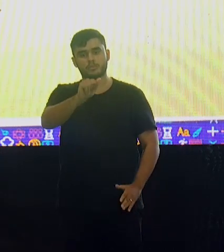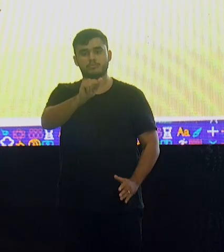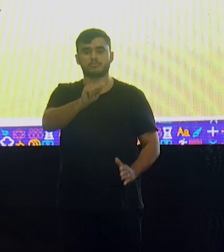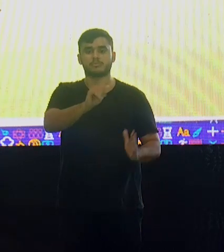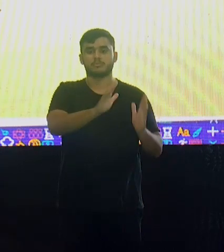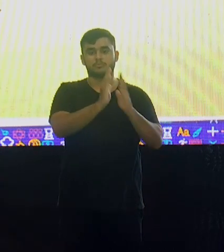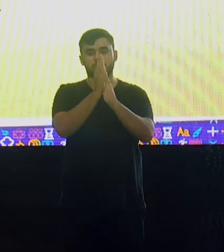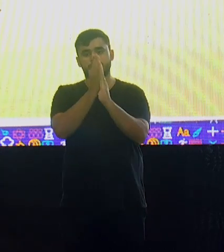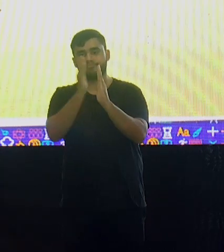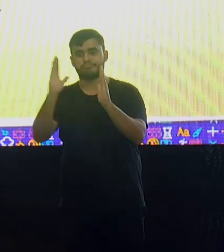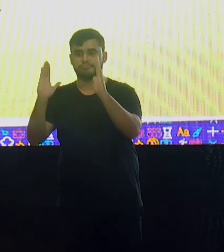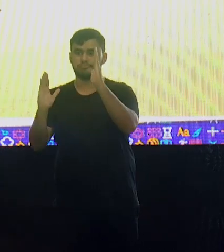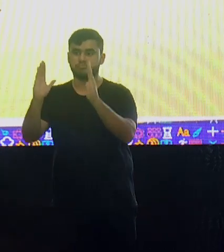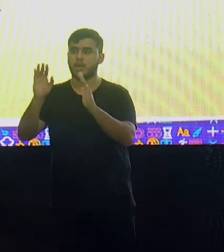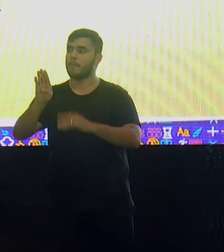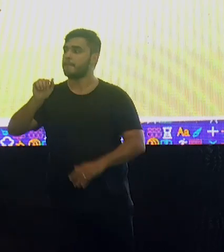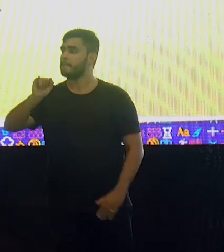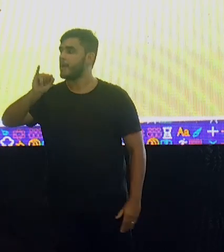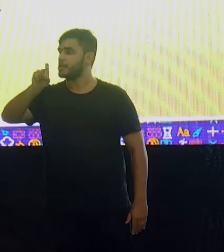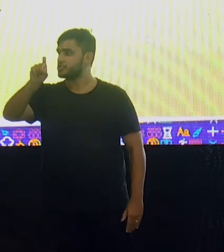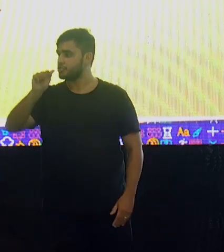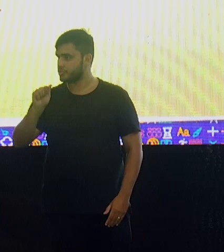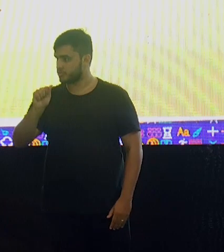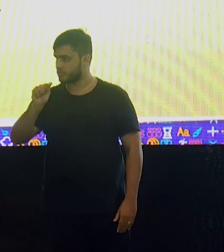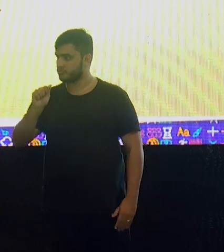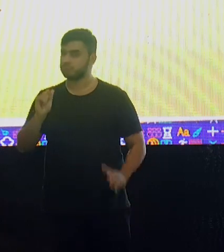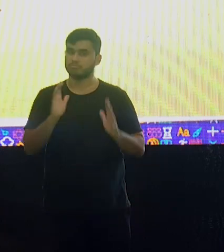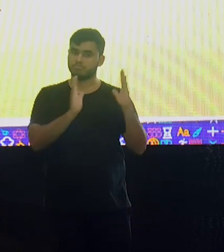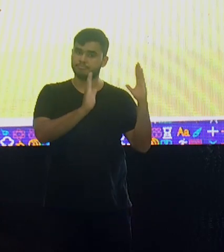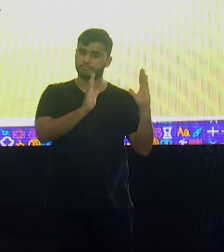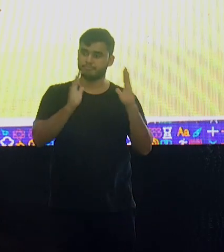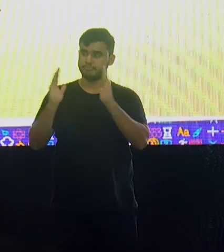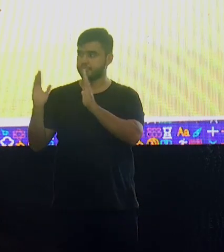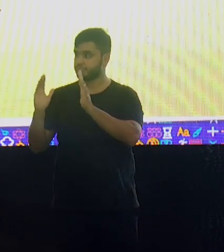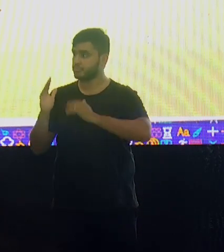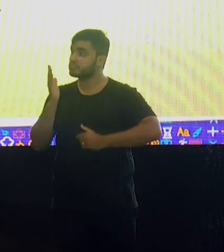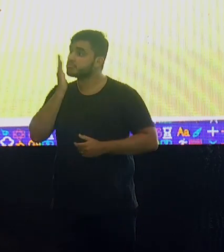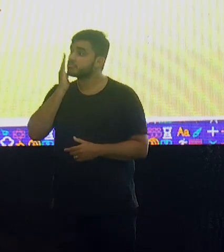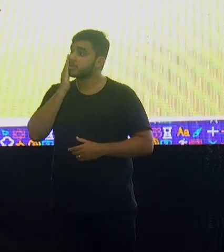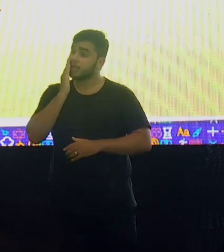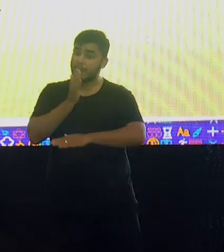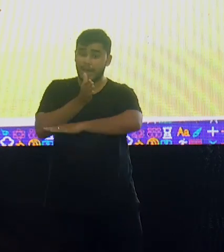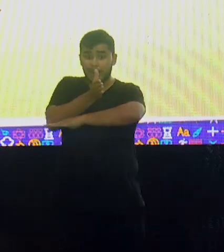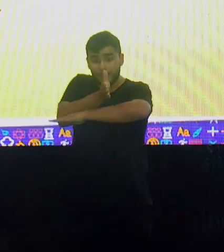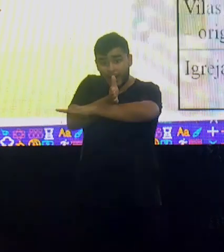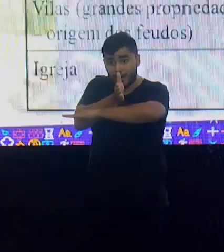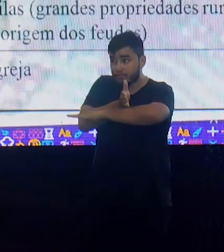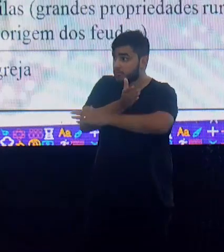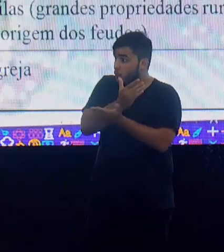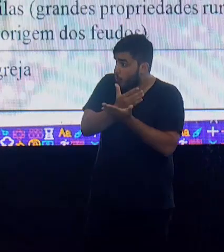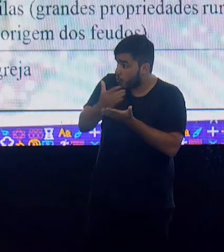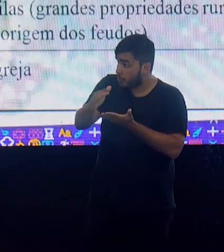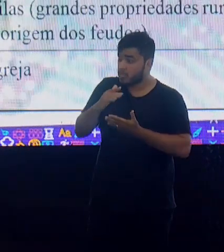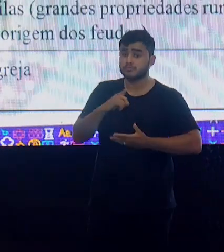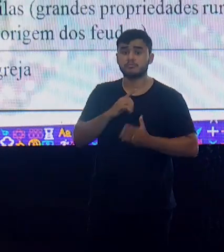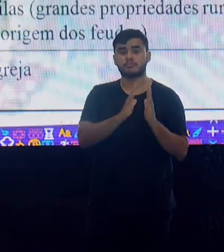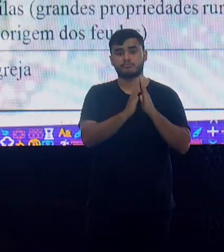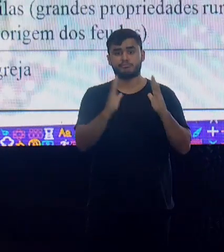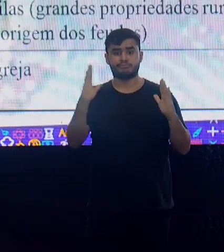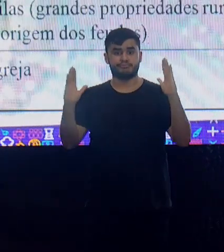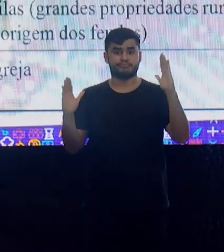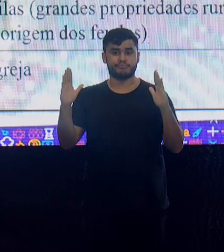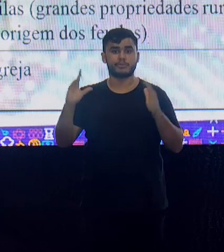baixa Idade Média. Durante esse período da Idade Média, que vai se originar